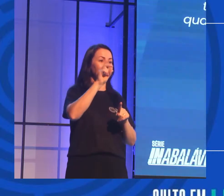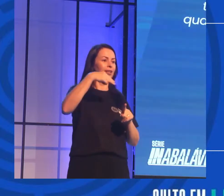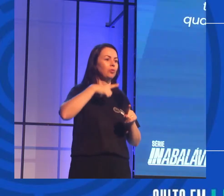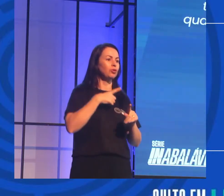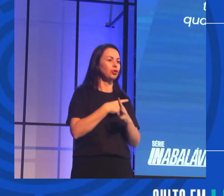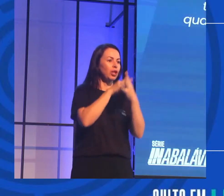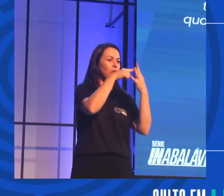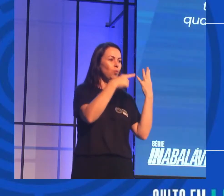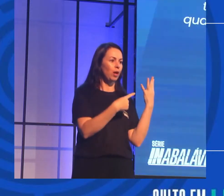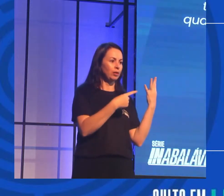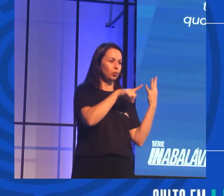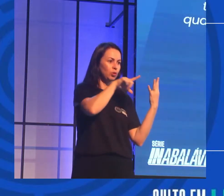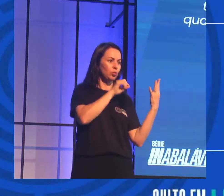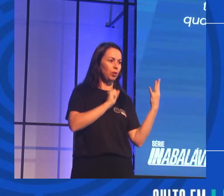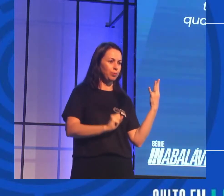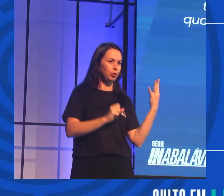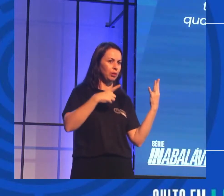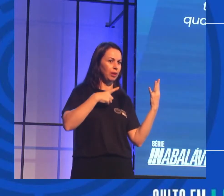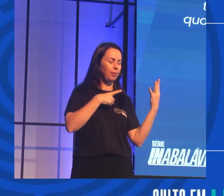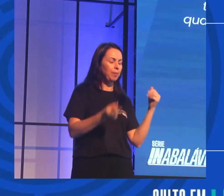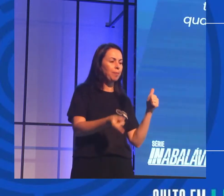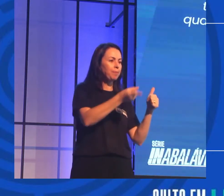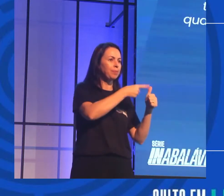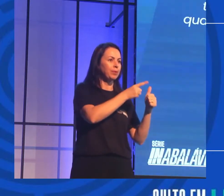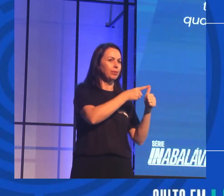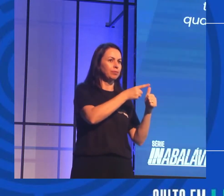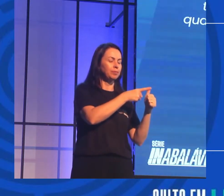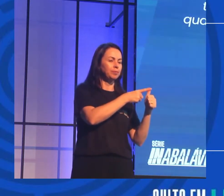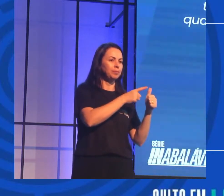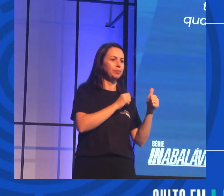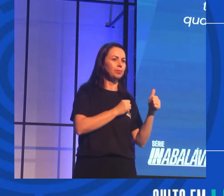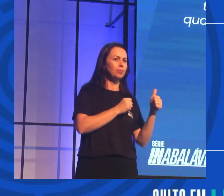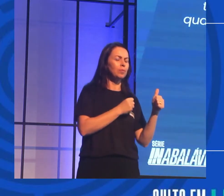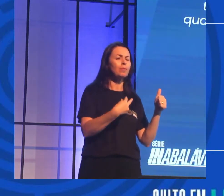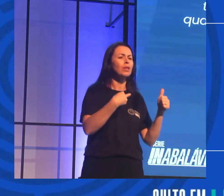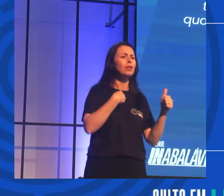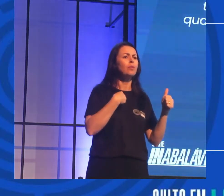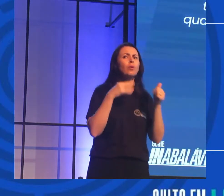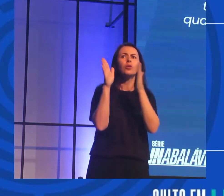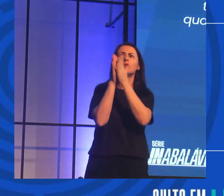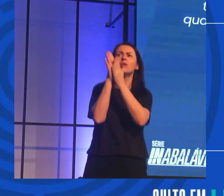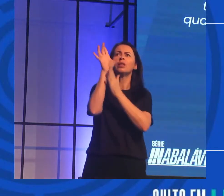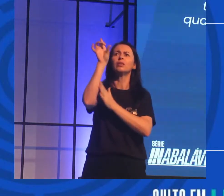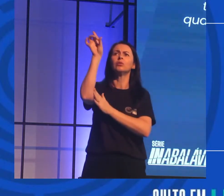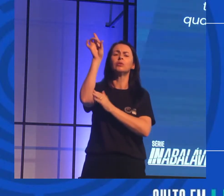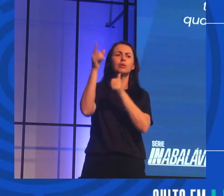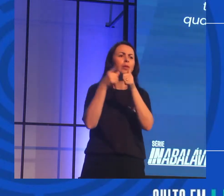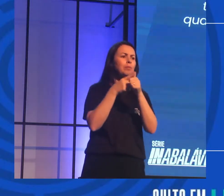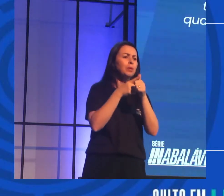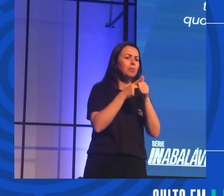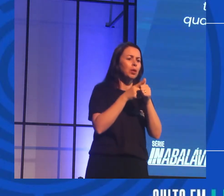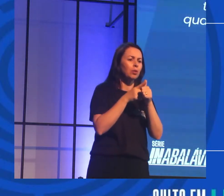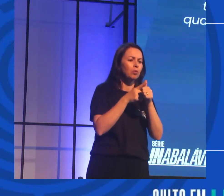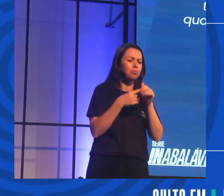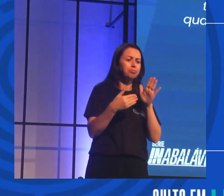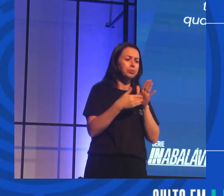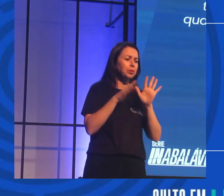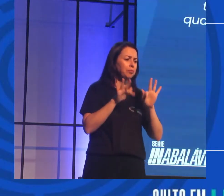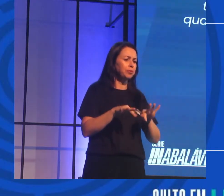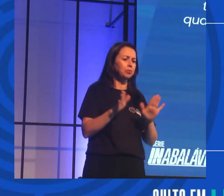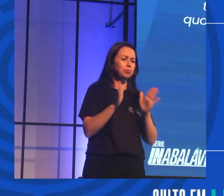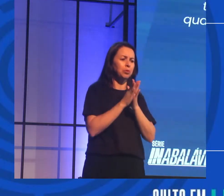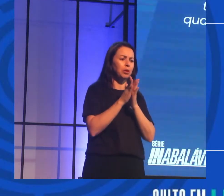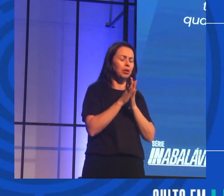Devia ter mais, mas 4 ao menos. Primeiro, você não pode orar a Deus. Primeira coisa, pare de orar. 30